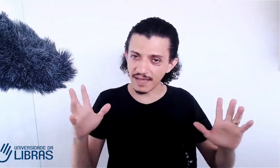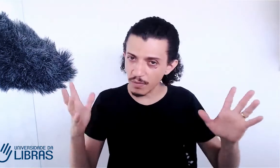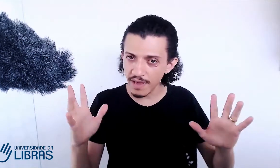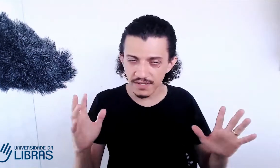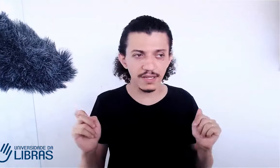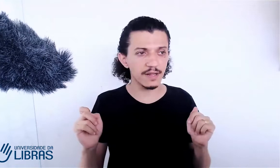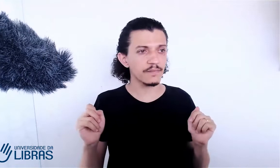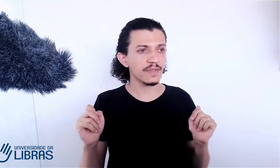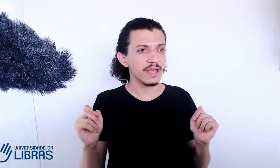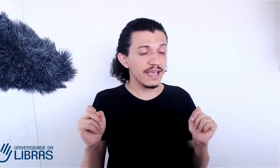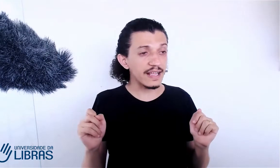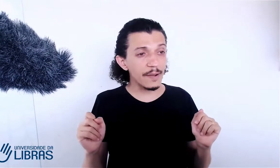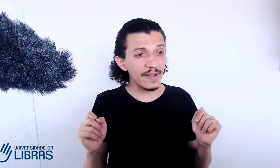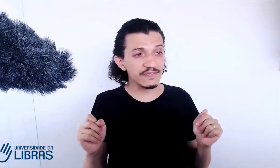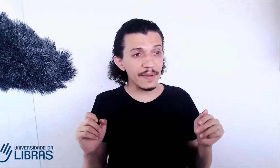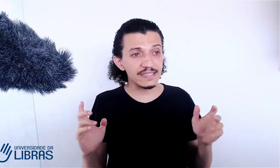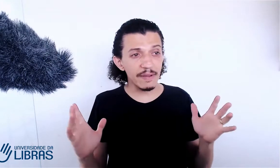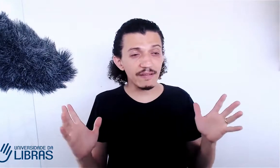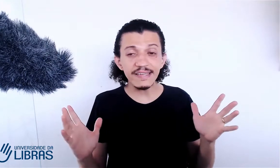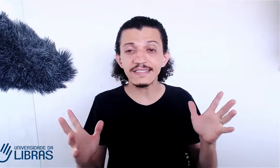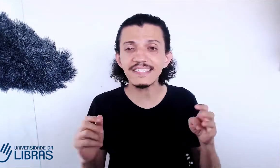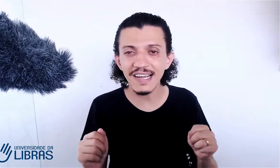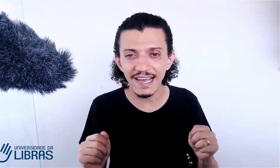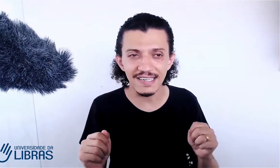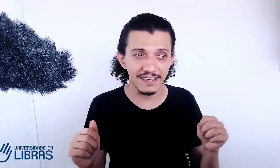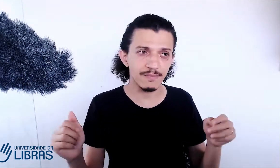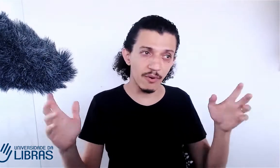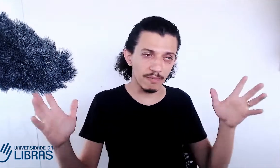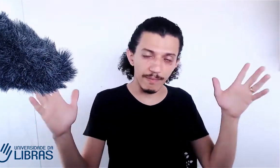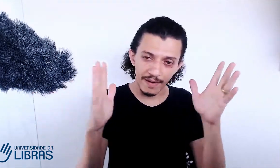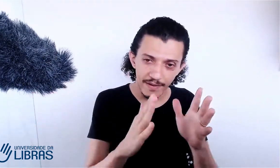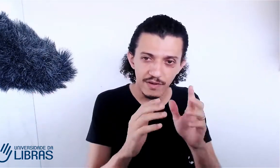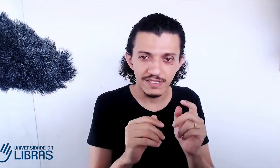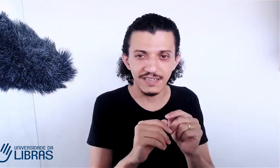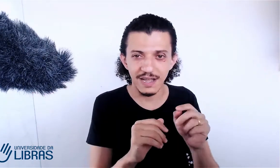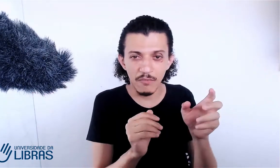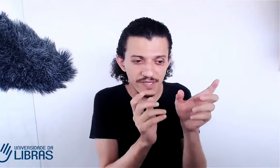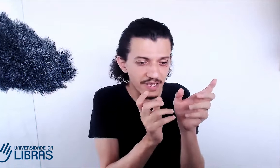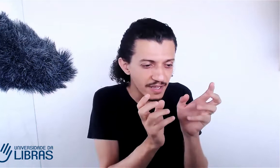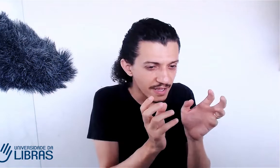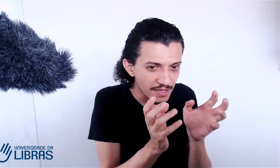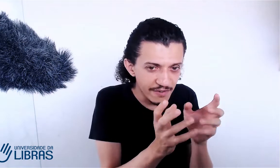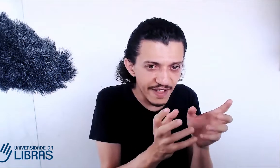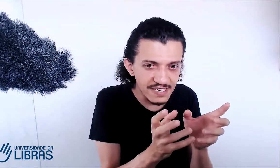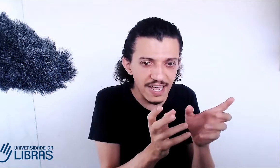ou menos ainda. E aí, de repente, você vai percebendo que existem sinais. Aí, opa, já consegue diferenciar